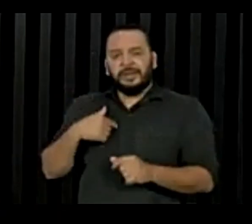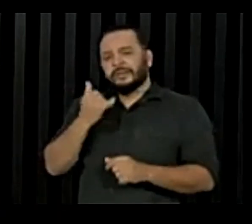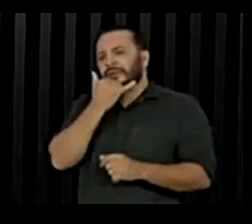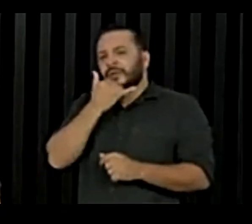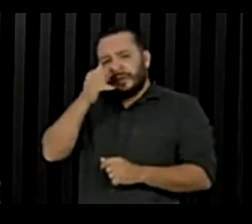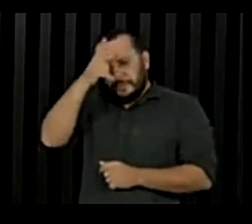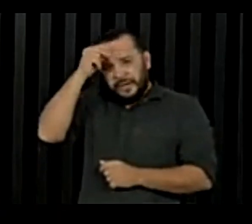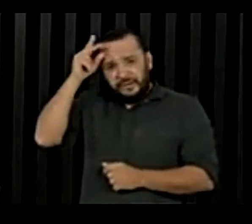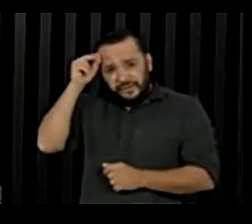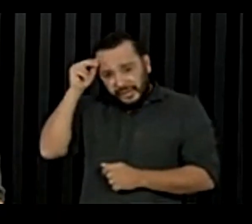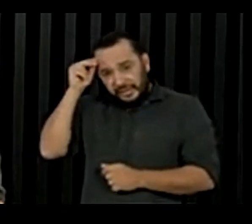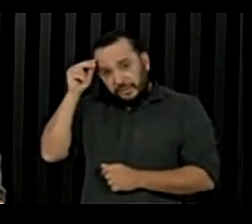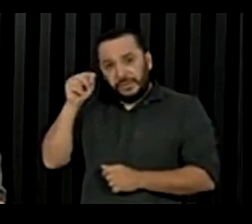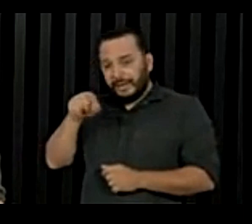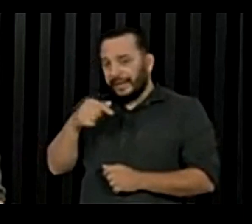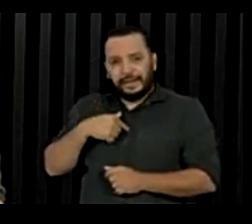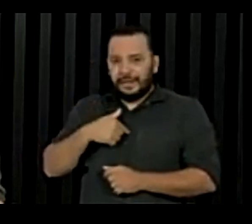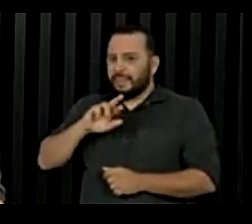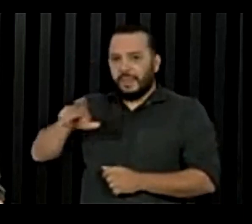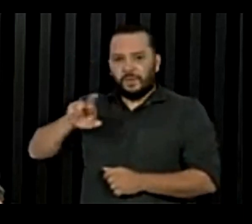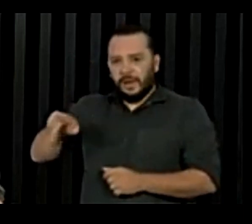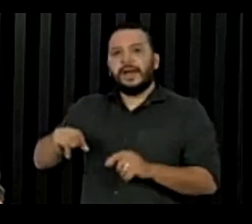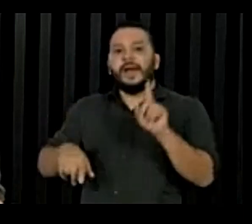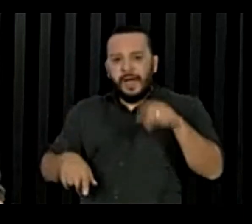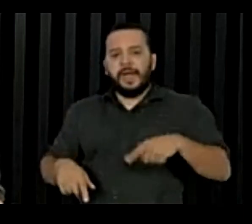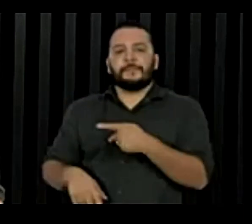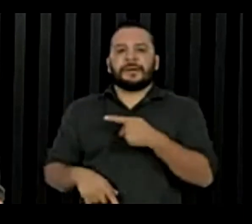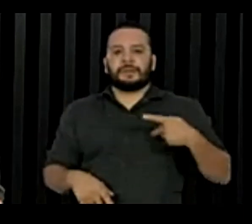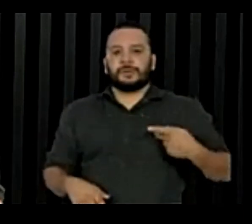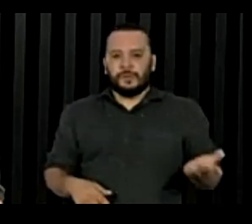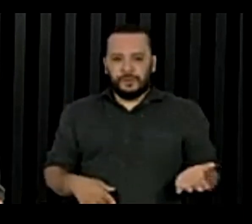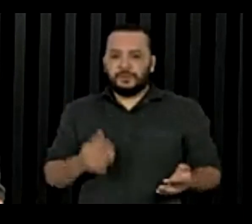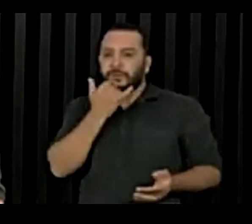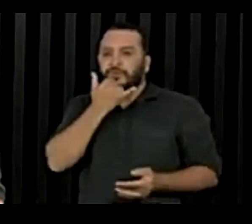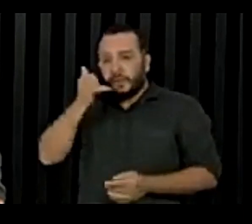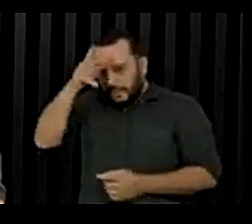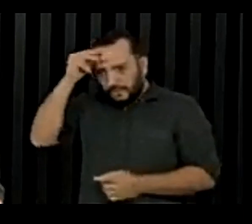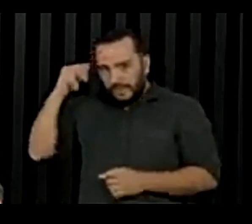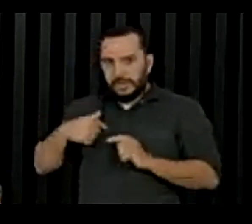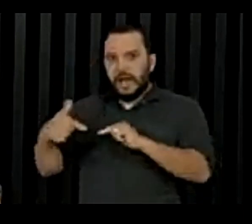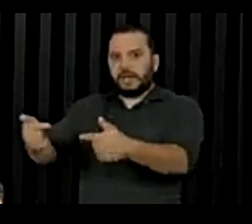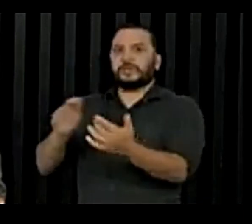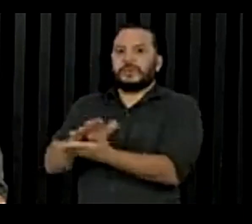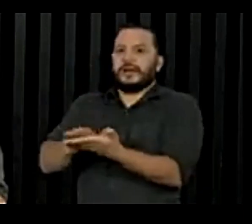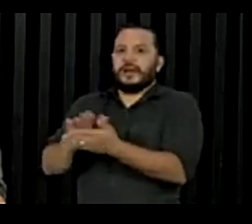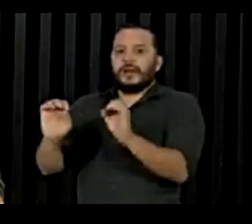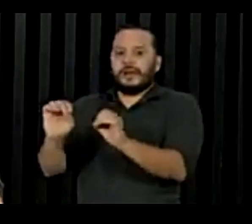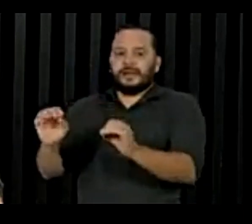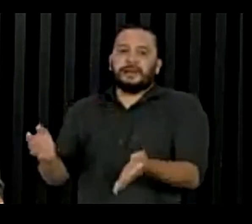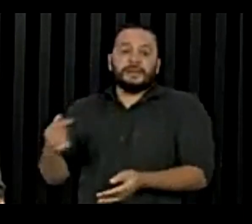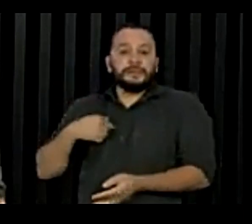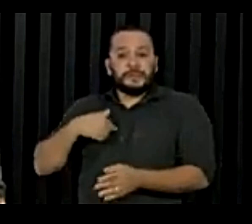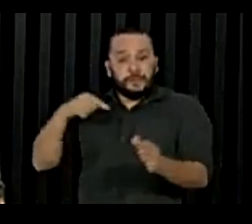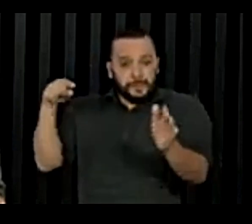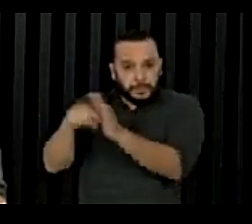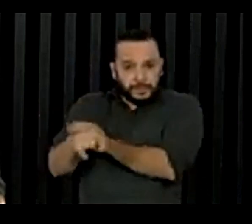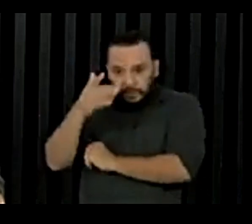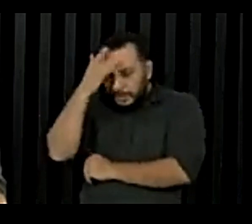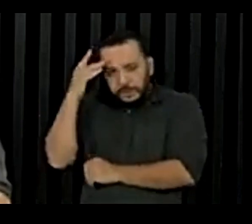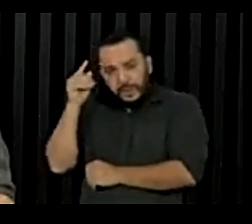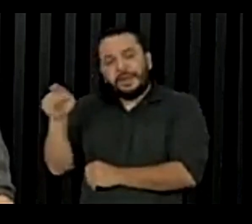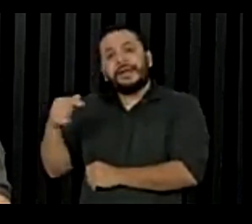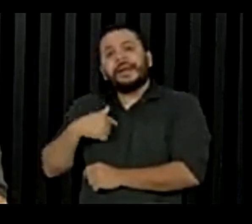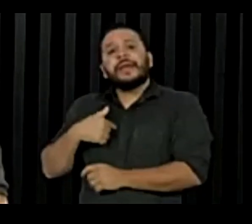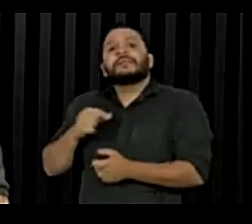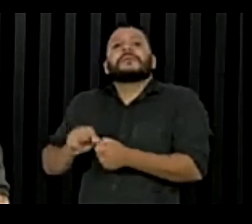acho que ele é um excelente pastor. Eu não faço a mínima ideia do que ele fez como prefeito e eu acho que se você perguntar para 10 cariocas o que o Crivella fez como prefeito, 11